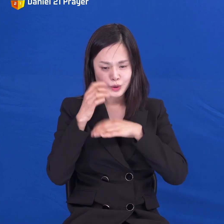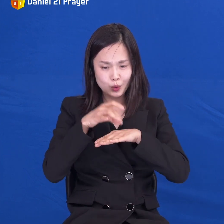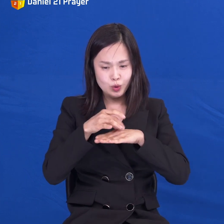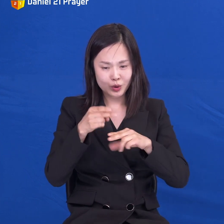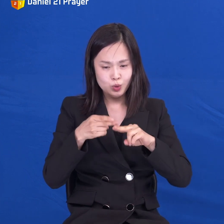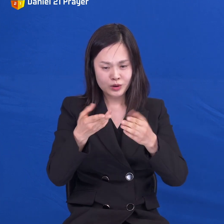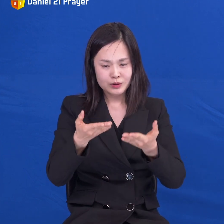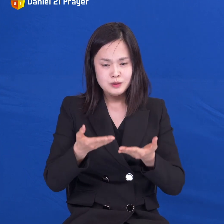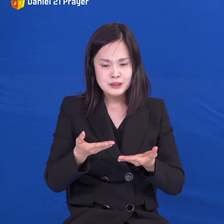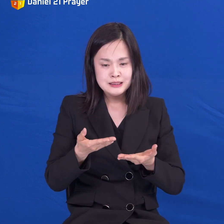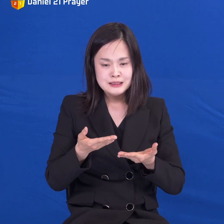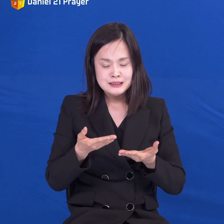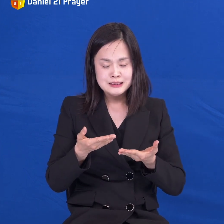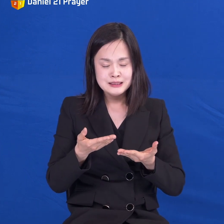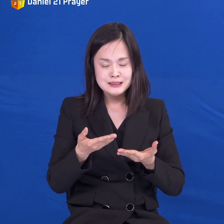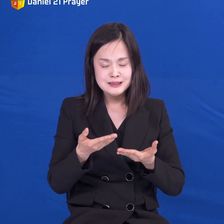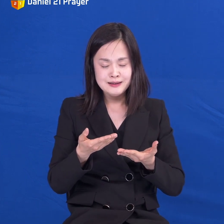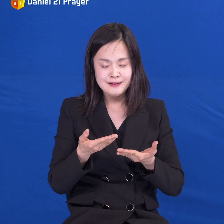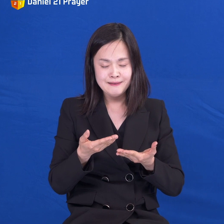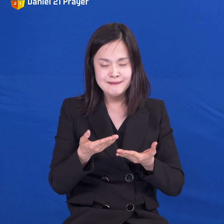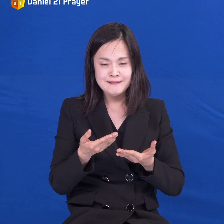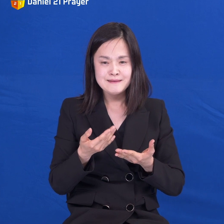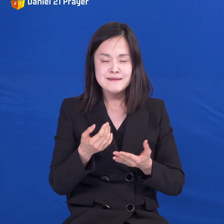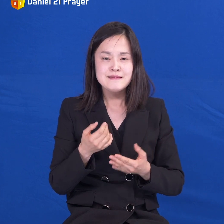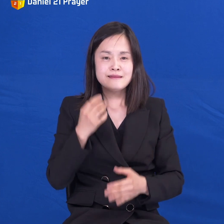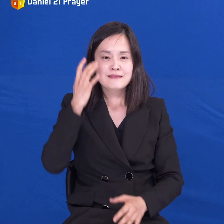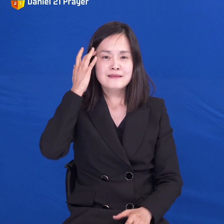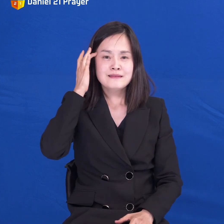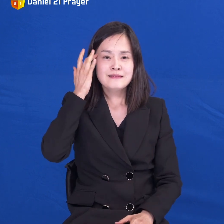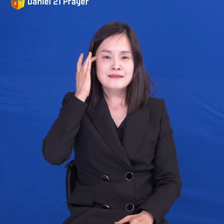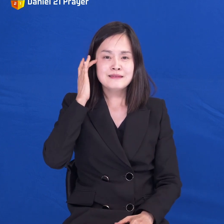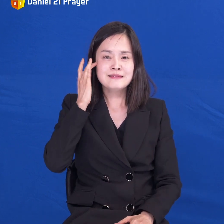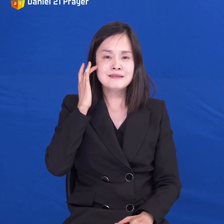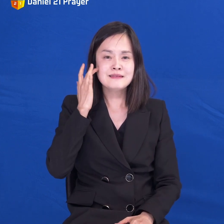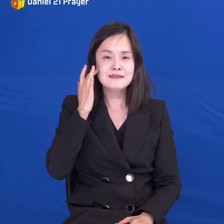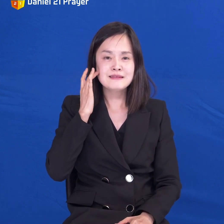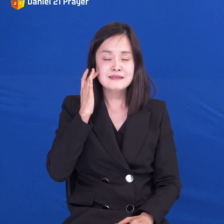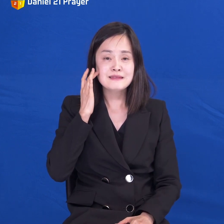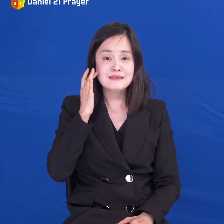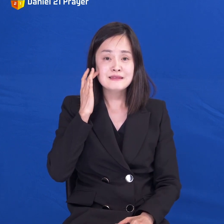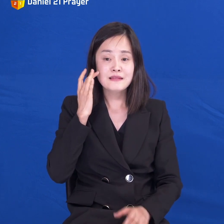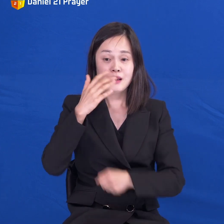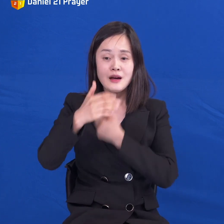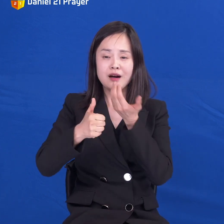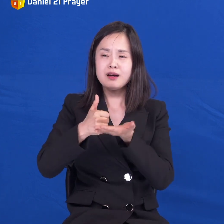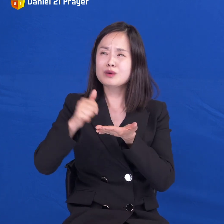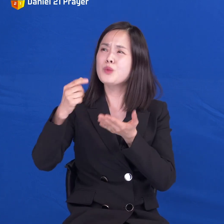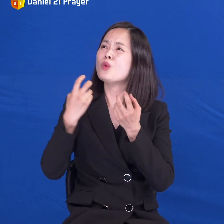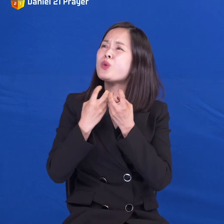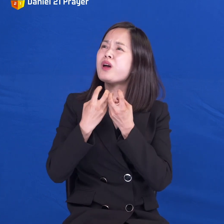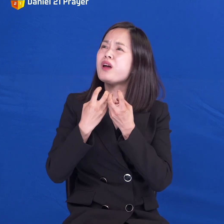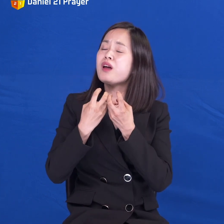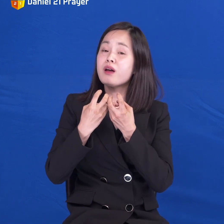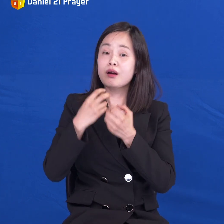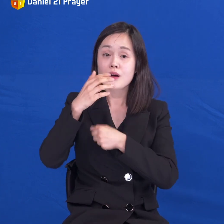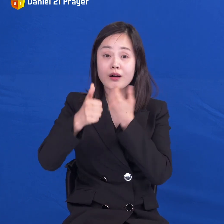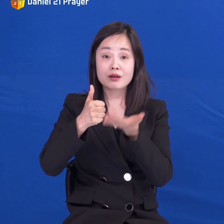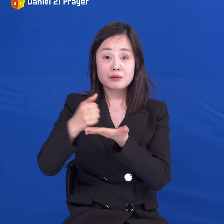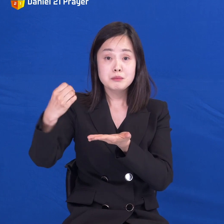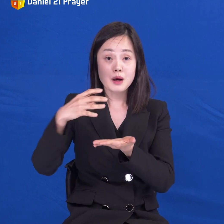선교대학원 다니면서 원숭이 먹는 법 배우지 않았습니다. 했더니 너 선교사지 않느냐? 여러분, 직분은